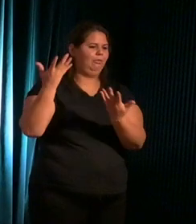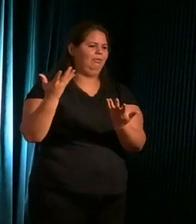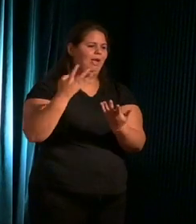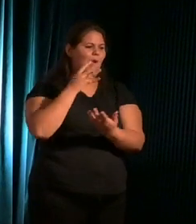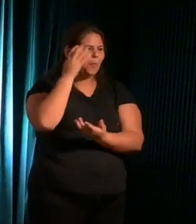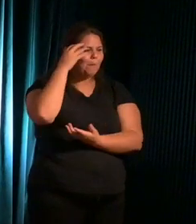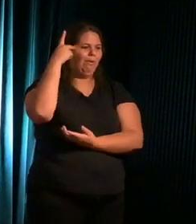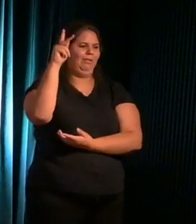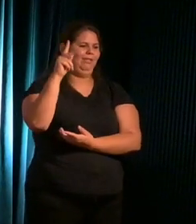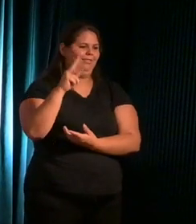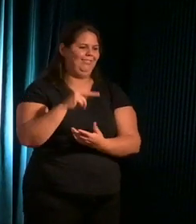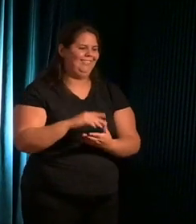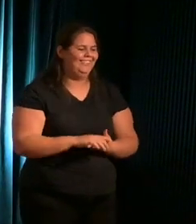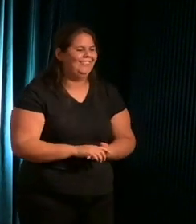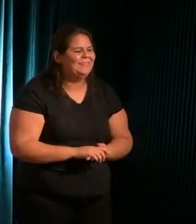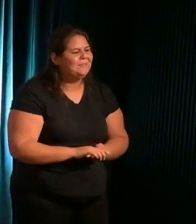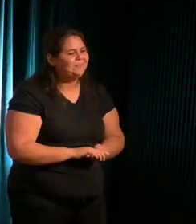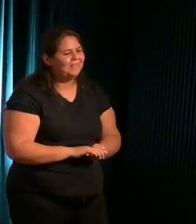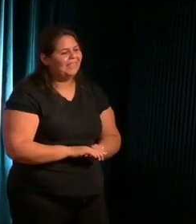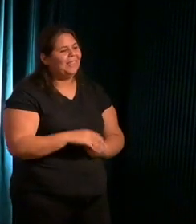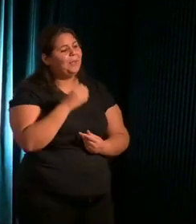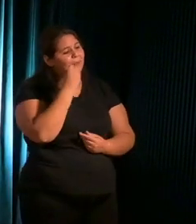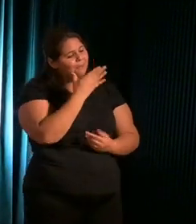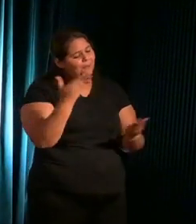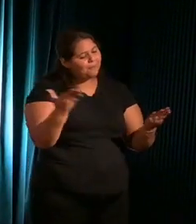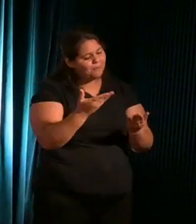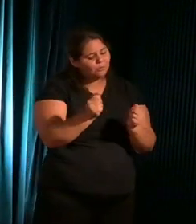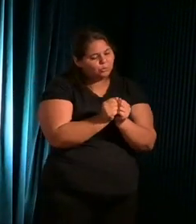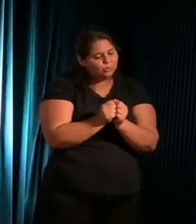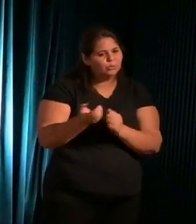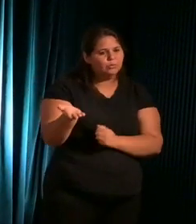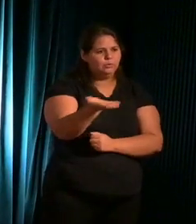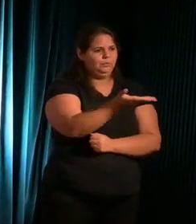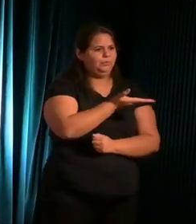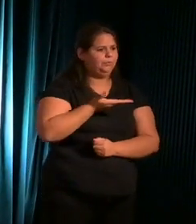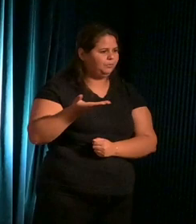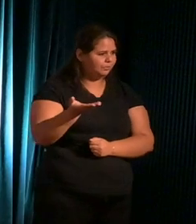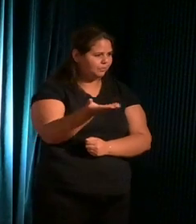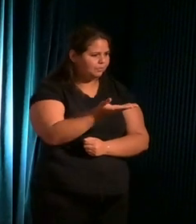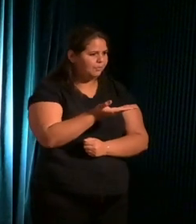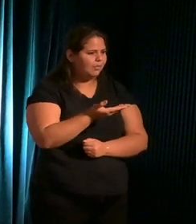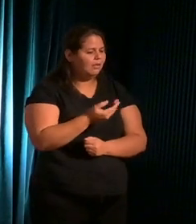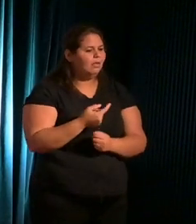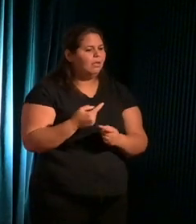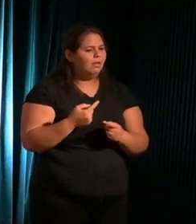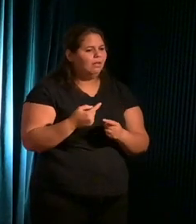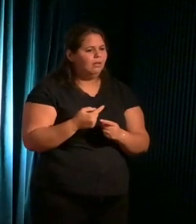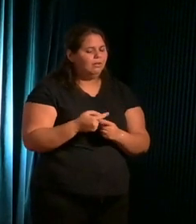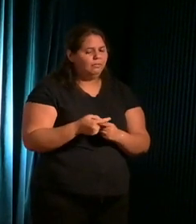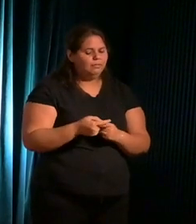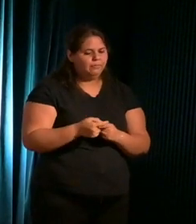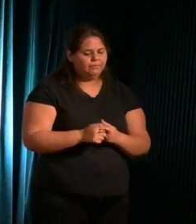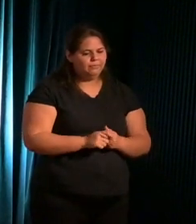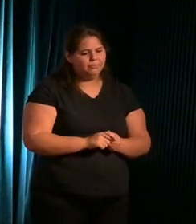Muito bem. Que bom que eu estou aqui com vocês, neste referencial em relação